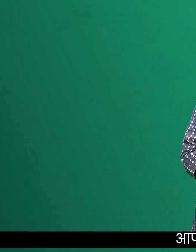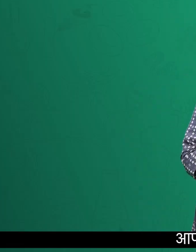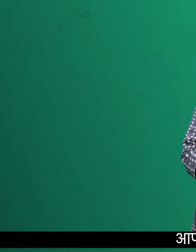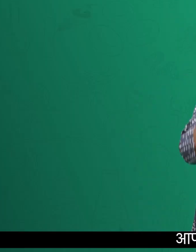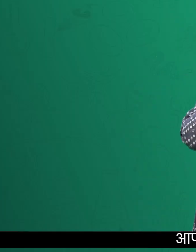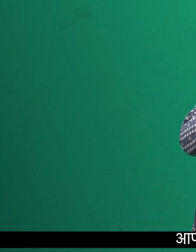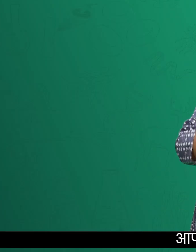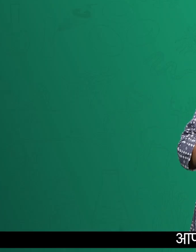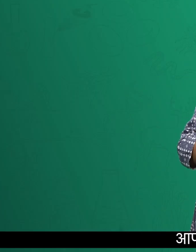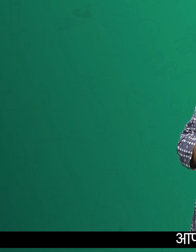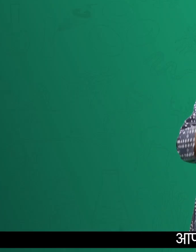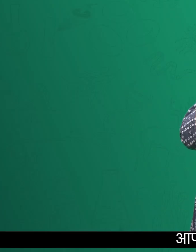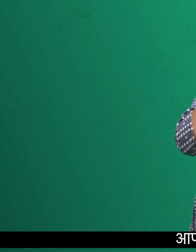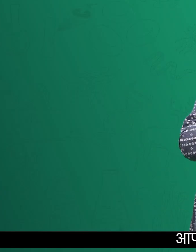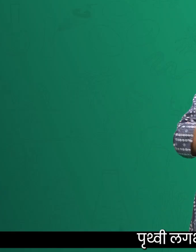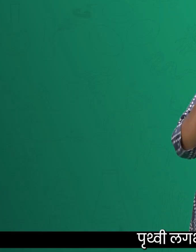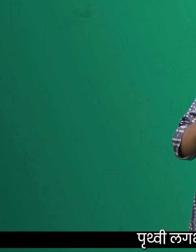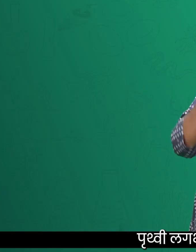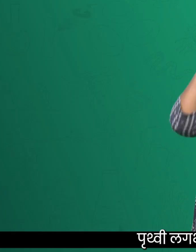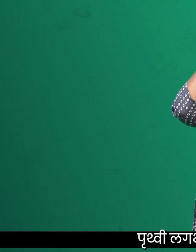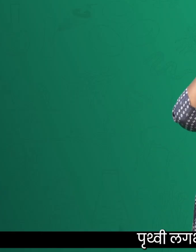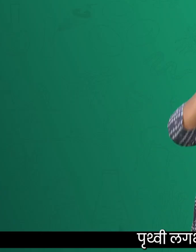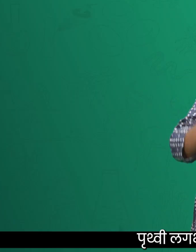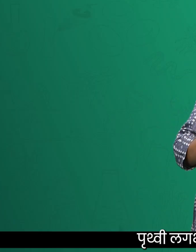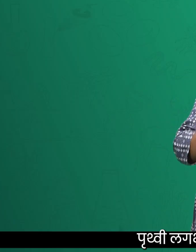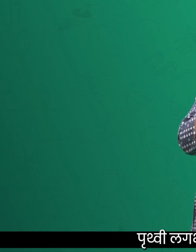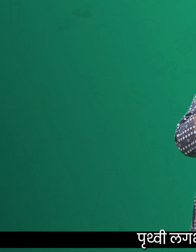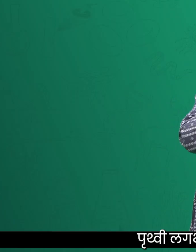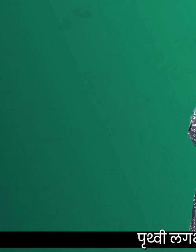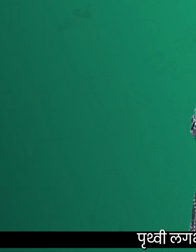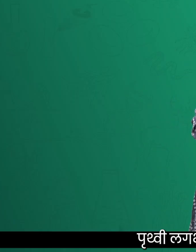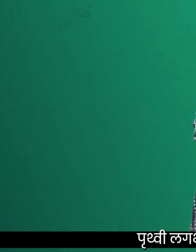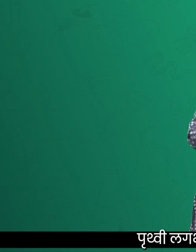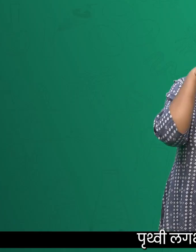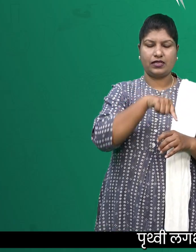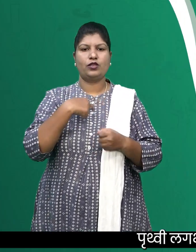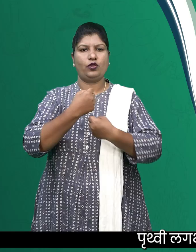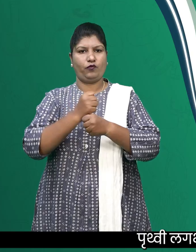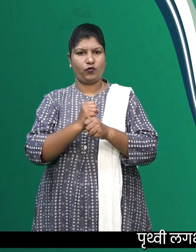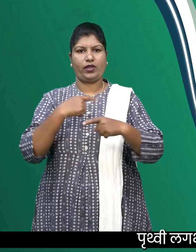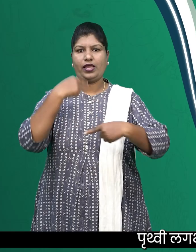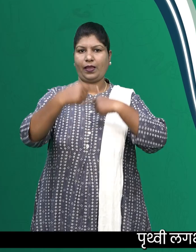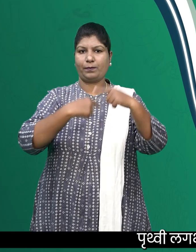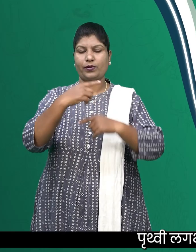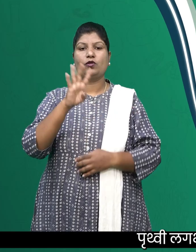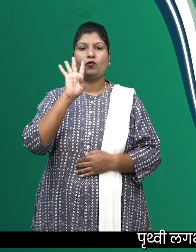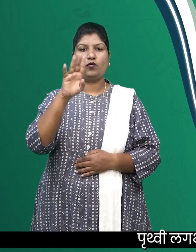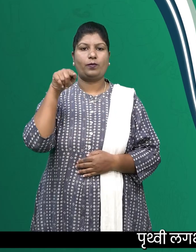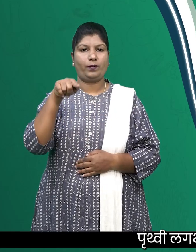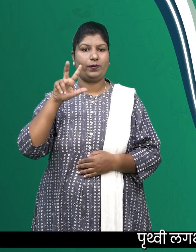आप पहले ही सीख चुके हैं कि पृथ्वी लगभग 4.8 अरब साल पहले बनी